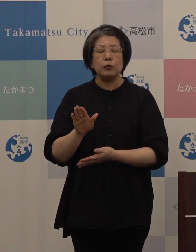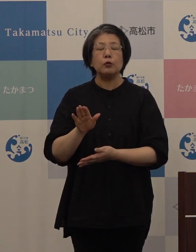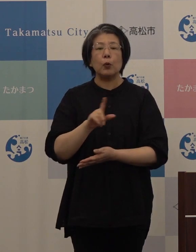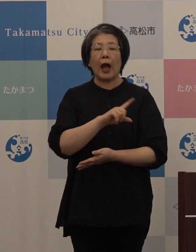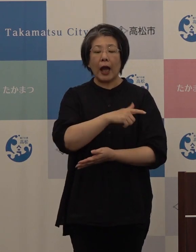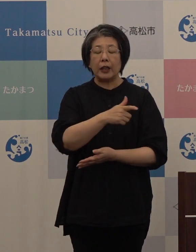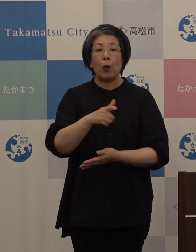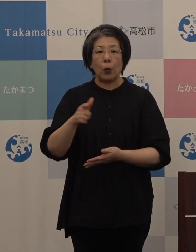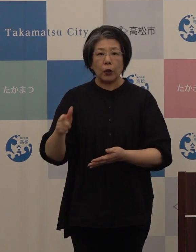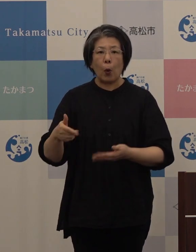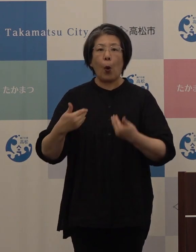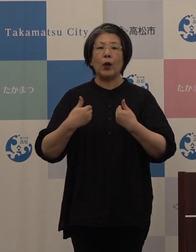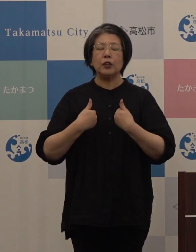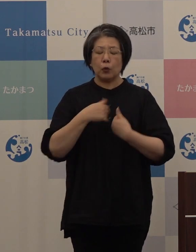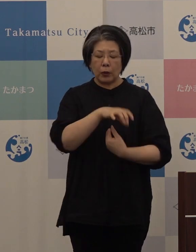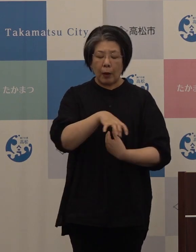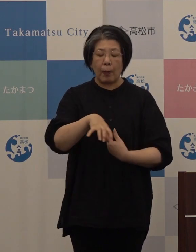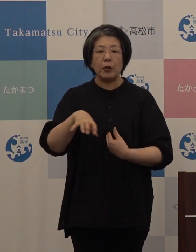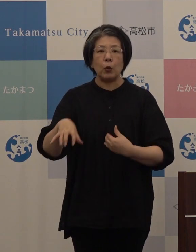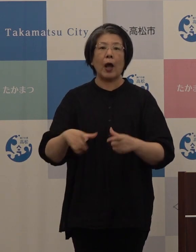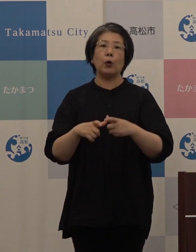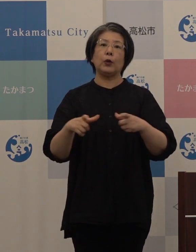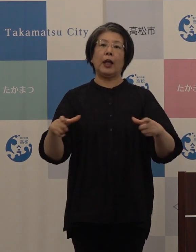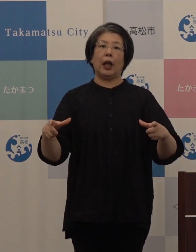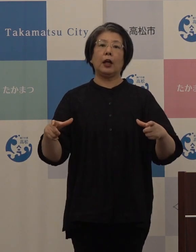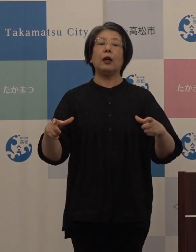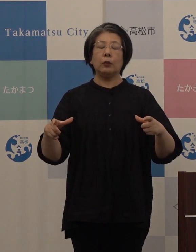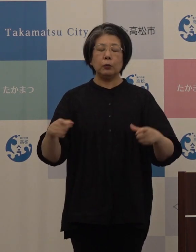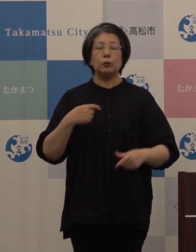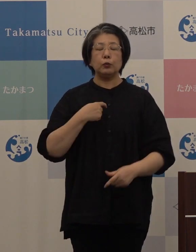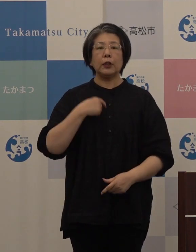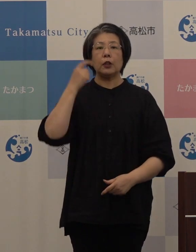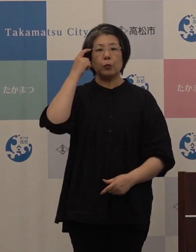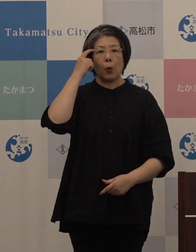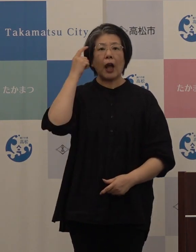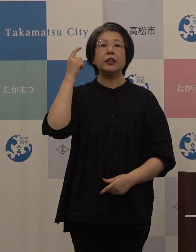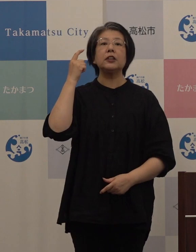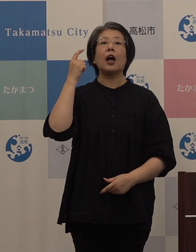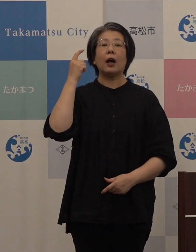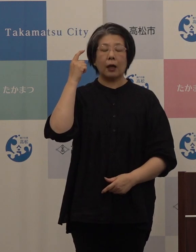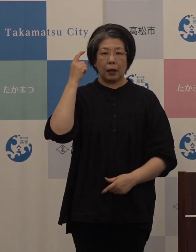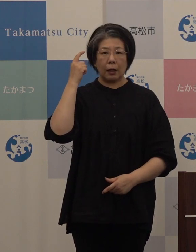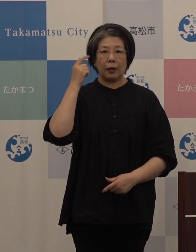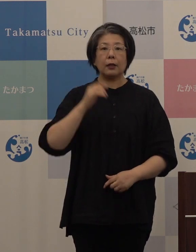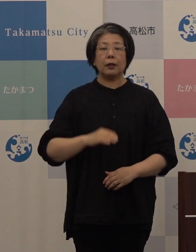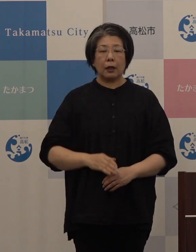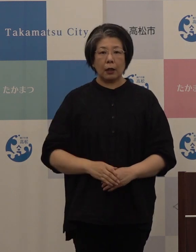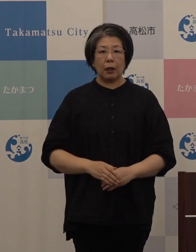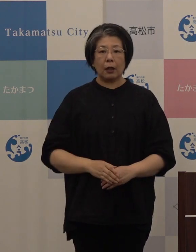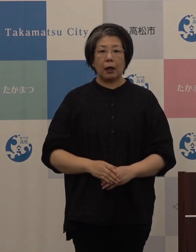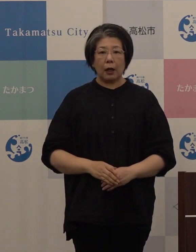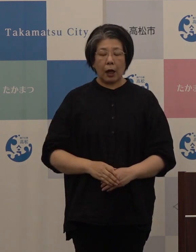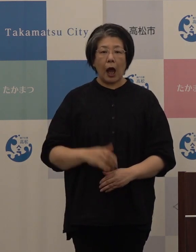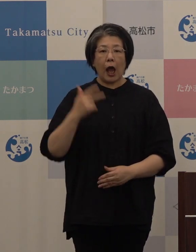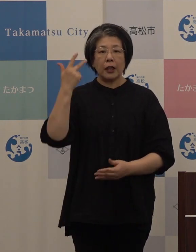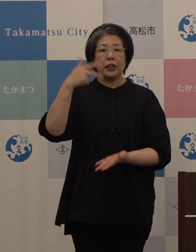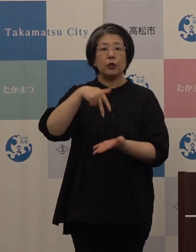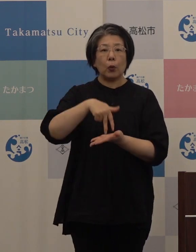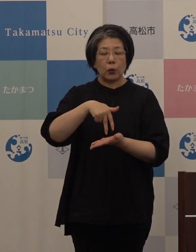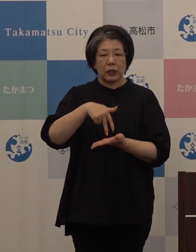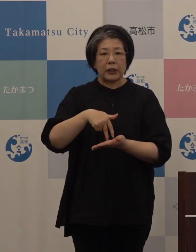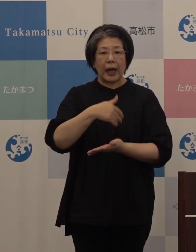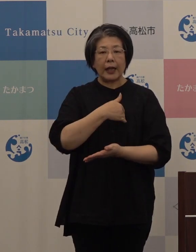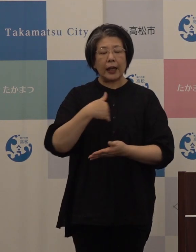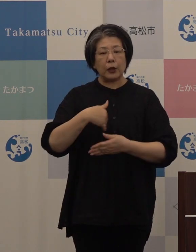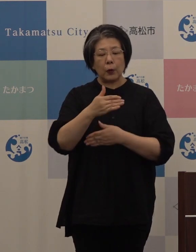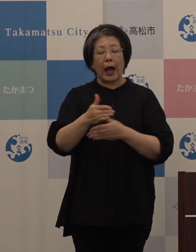常にニーズは高いのかなというのは私自身も感じておるところでございまして、市としてできる範囲でということではございますけ